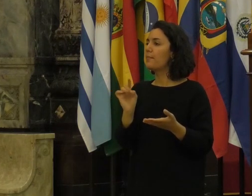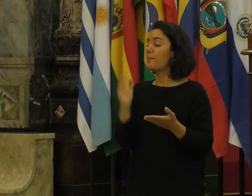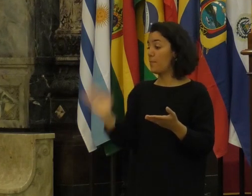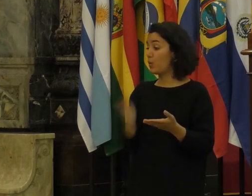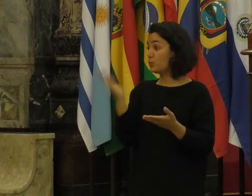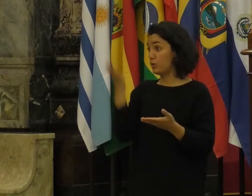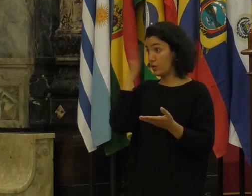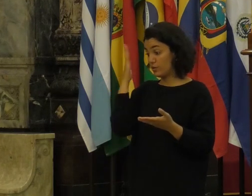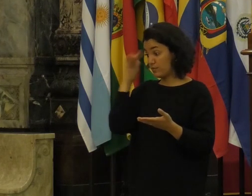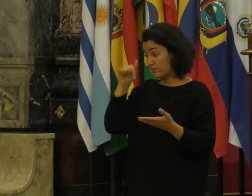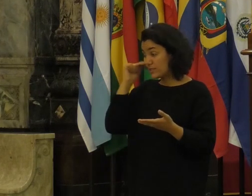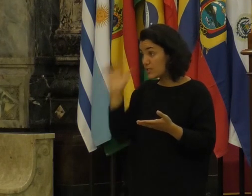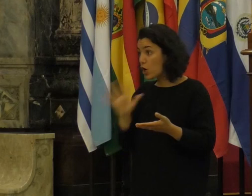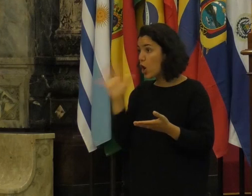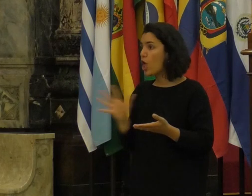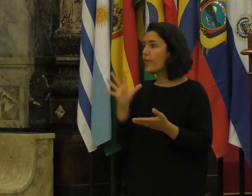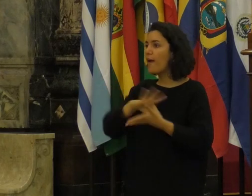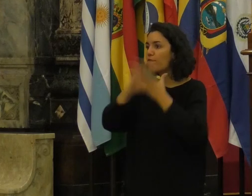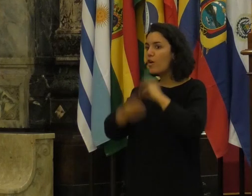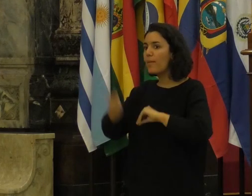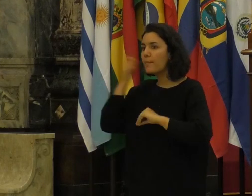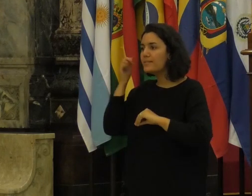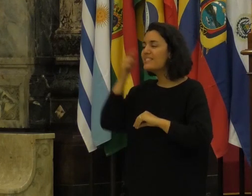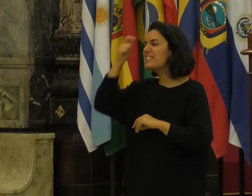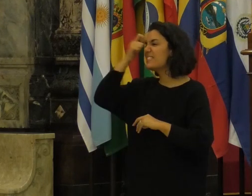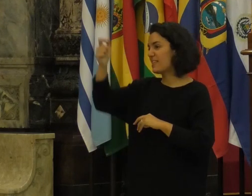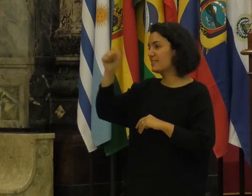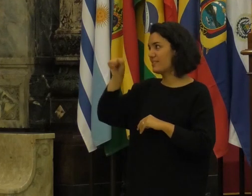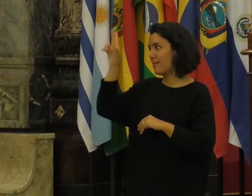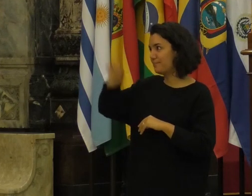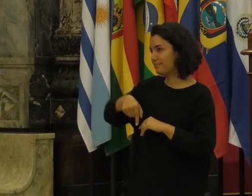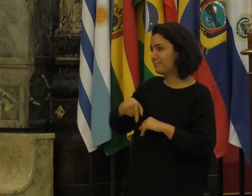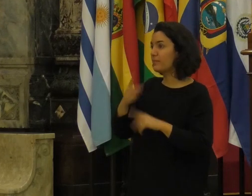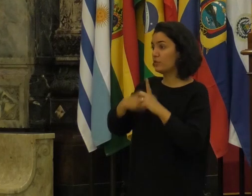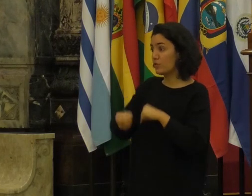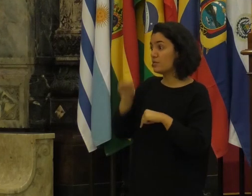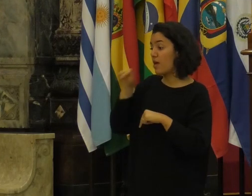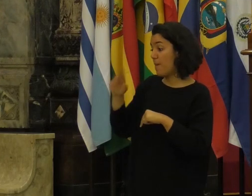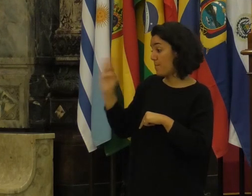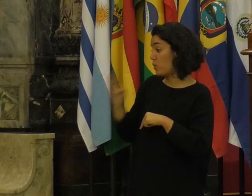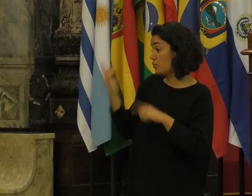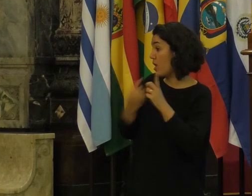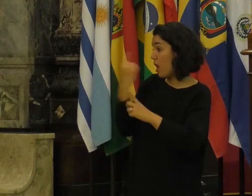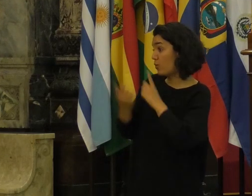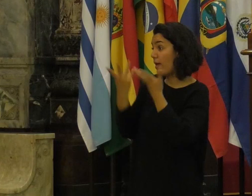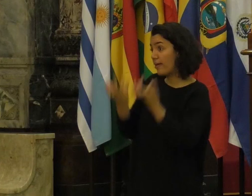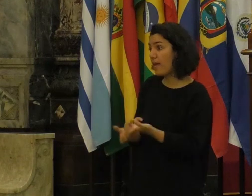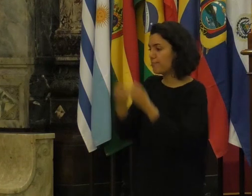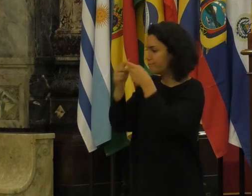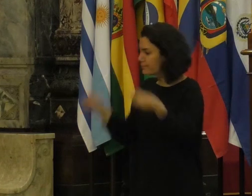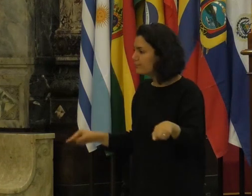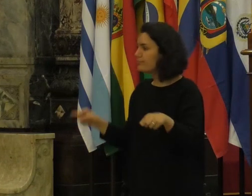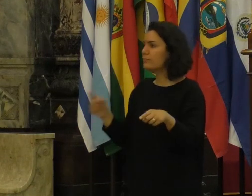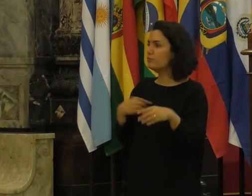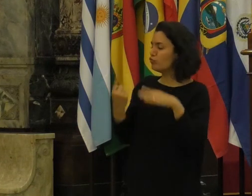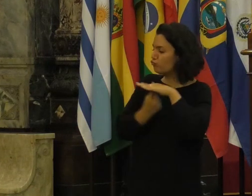en psicología desde una perspectiva de ciencia, ya sea cuando tal producción se la quiere distinguir aislándola